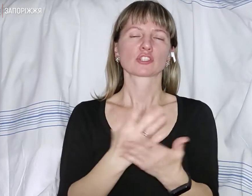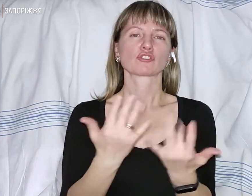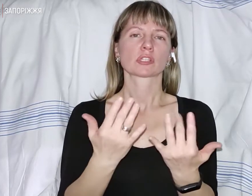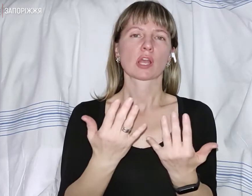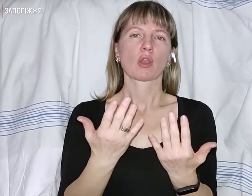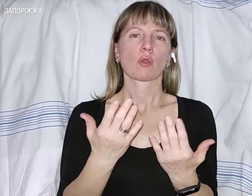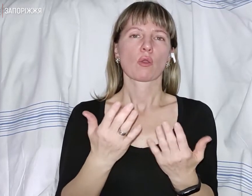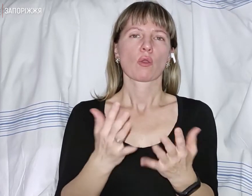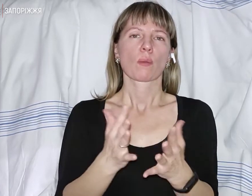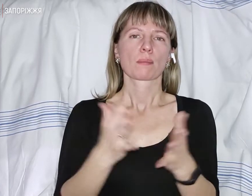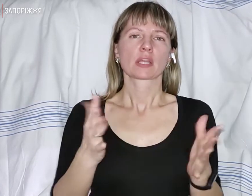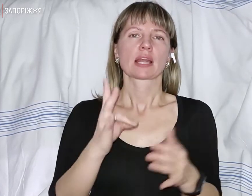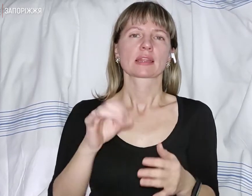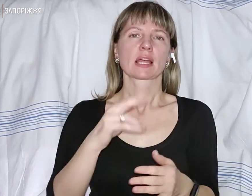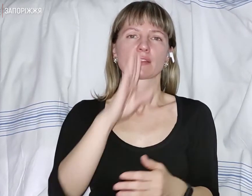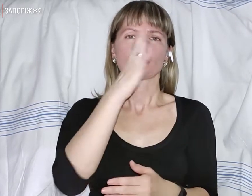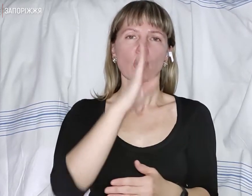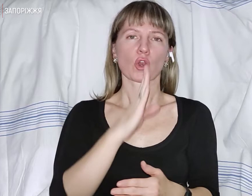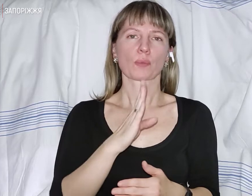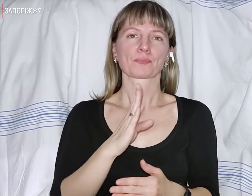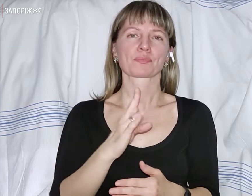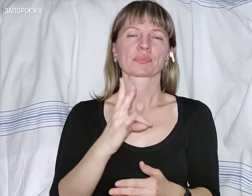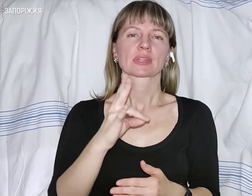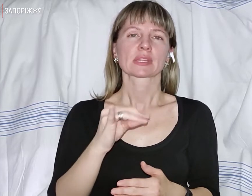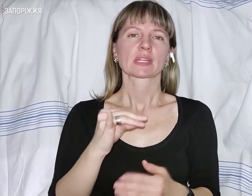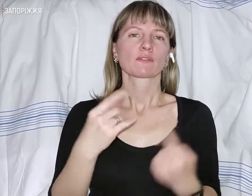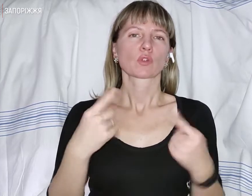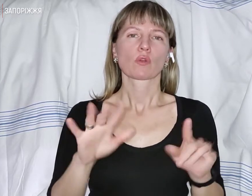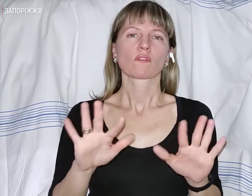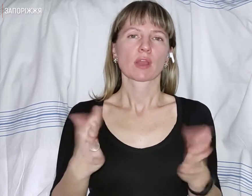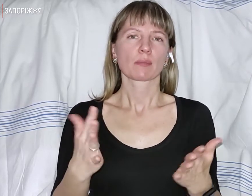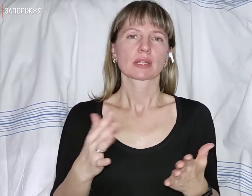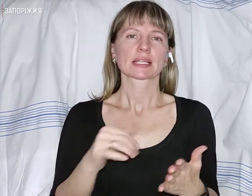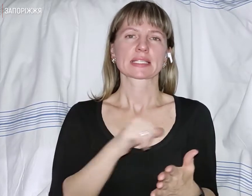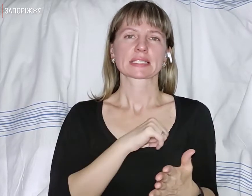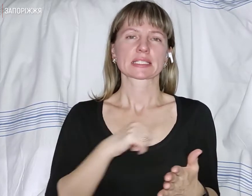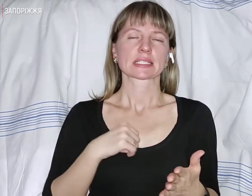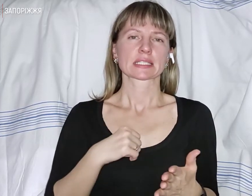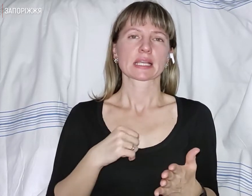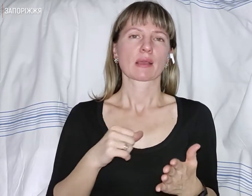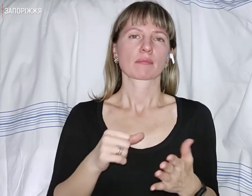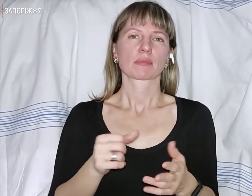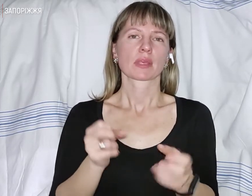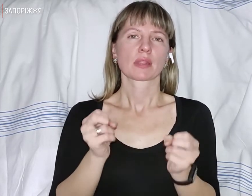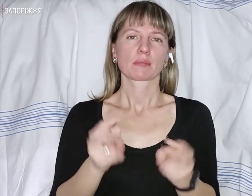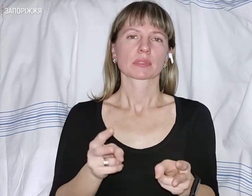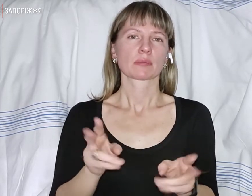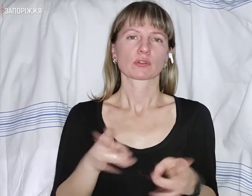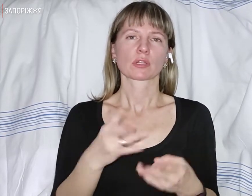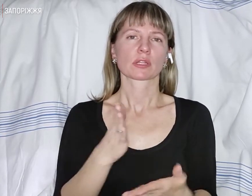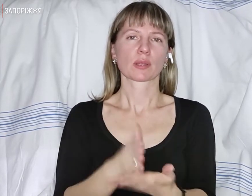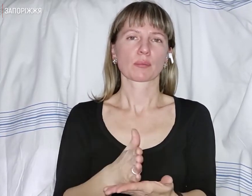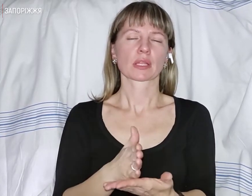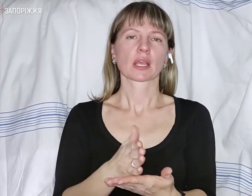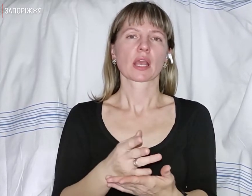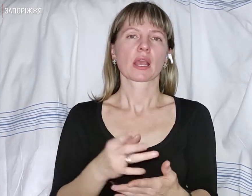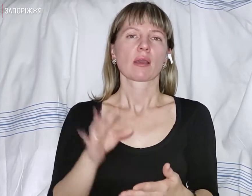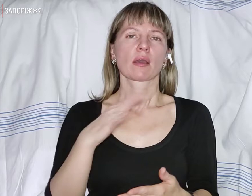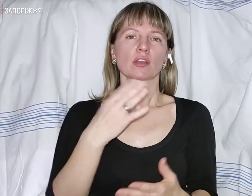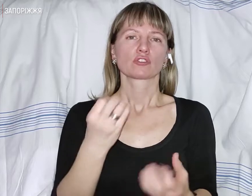11? Да. Не надо лазить на полу. Тетя сейчас заберет машинку. Взял чужую машинку. Ой. Ой, ударился, да? Нет, у нас